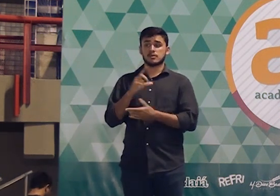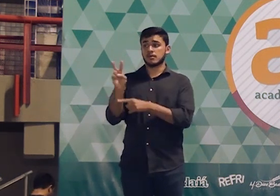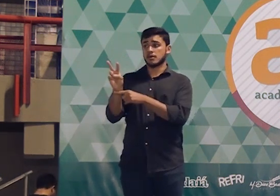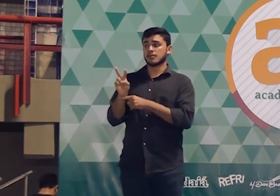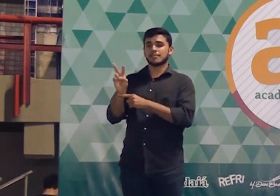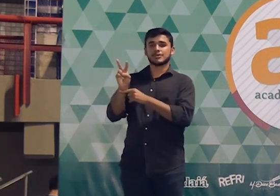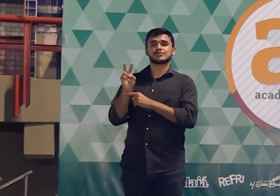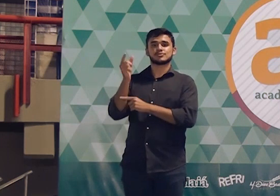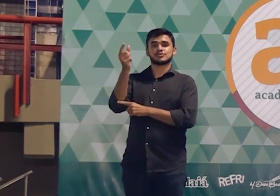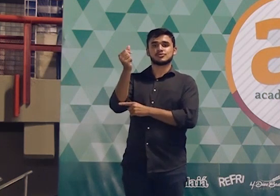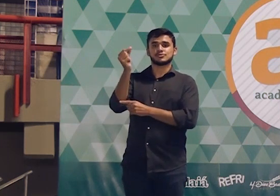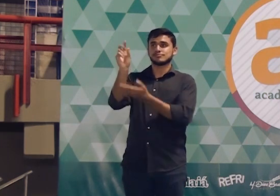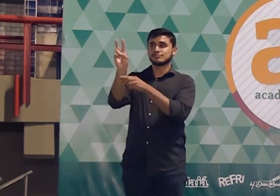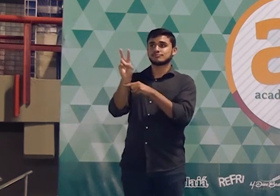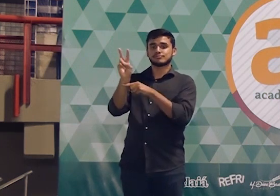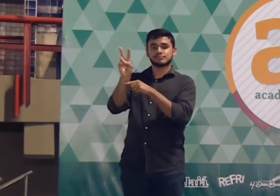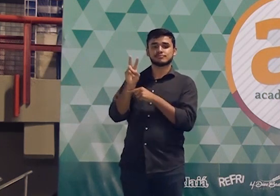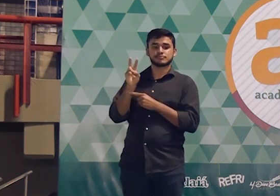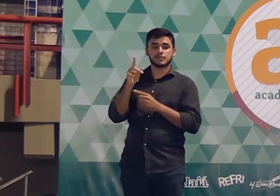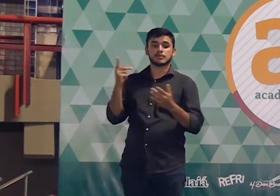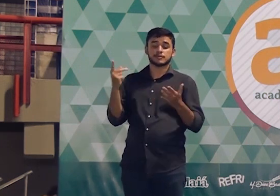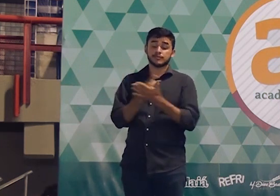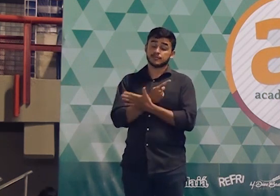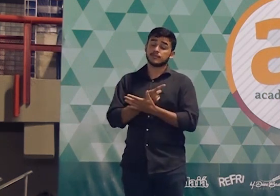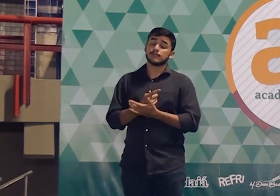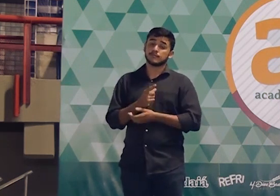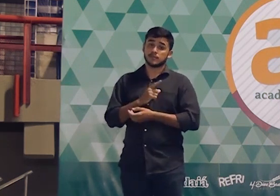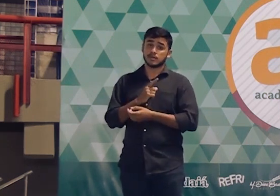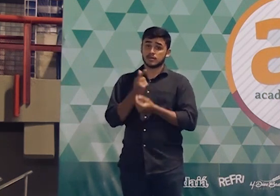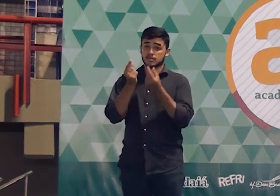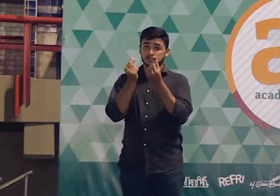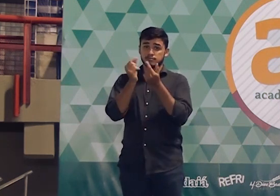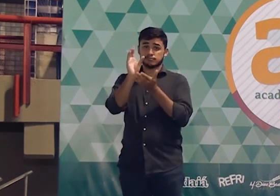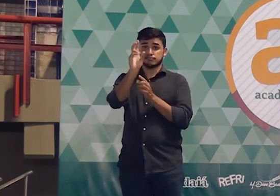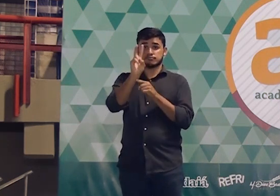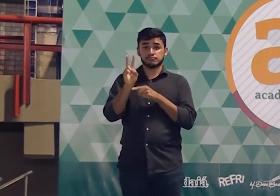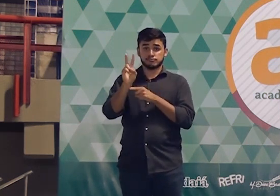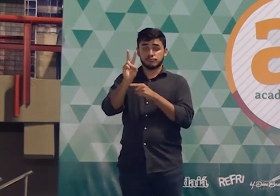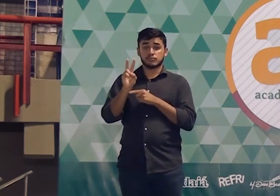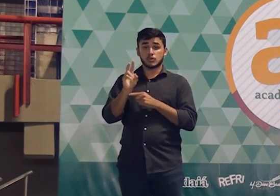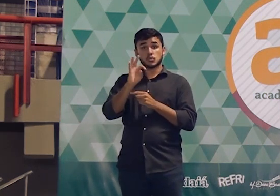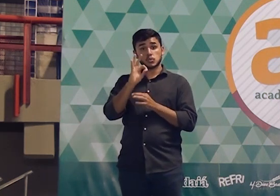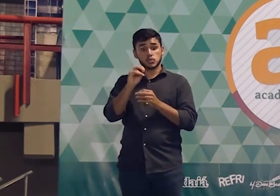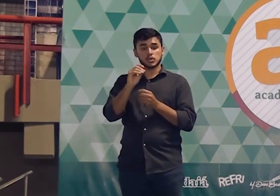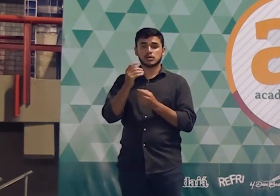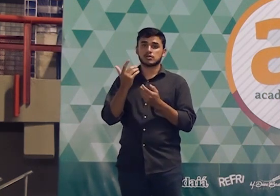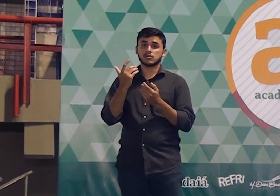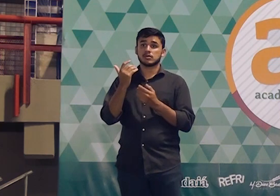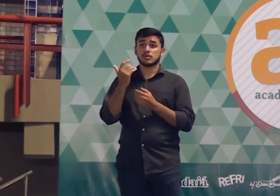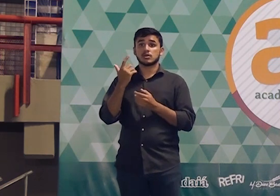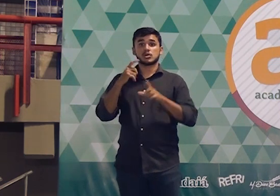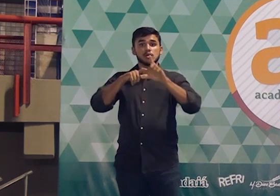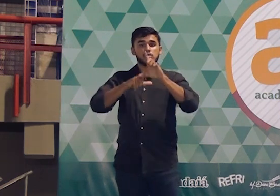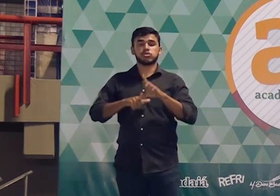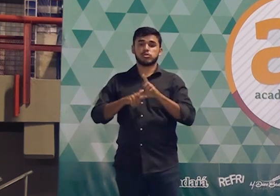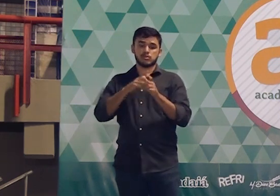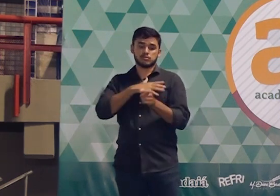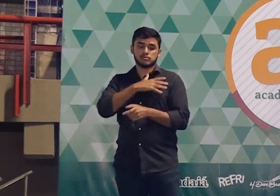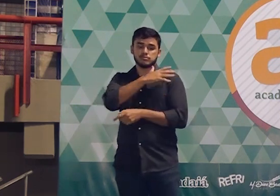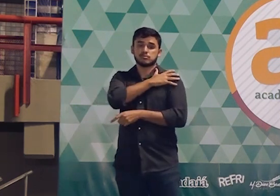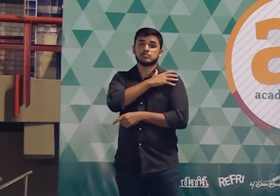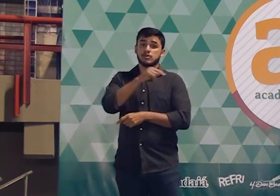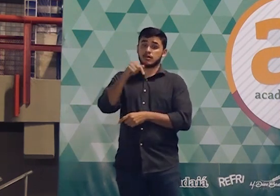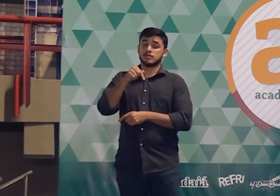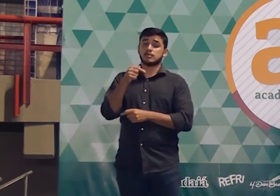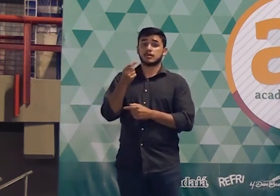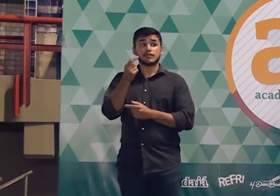Empréstimo de fora. E o resultado é o quê, Trigueiro? A gente aumentou a nossa dívida externa absurdamente no período da ditadura civil-militar no